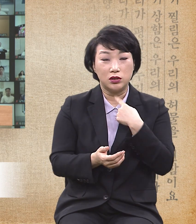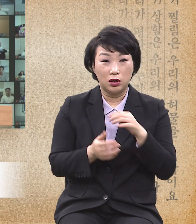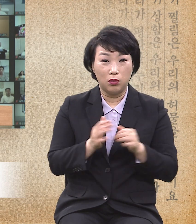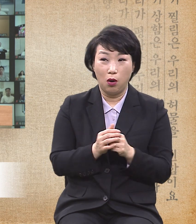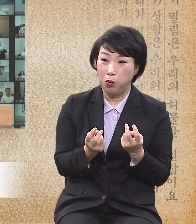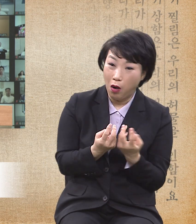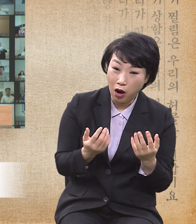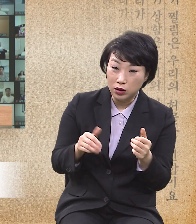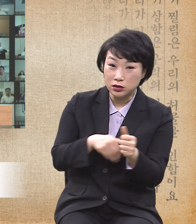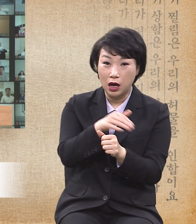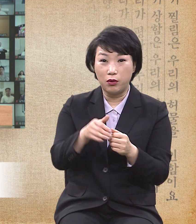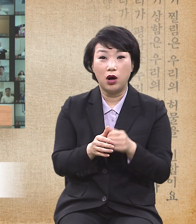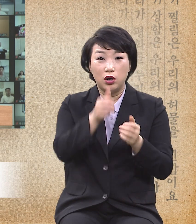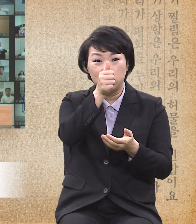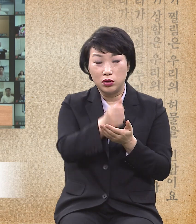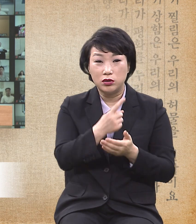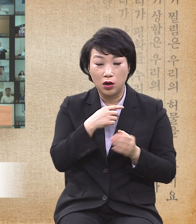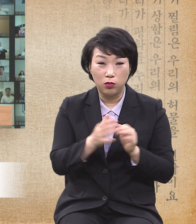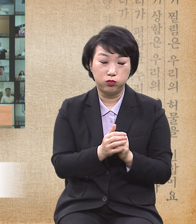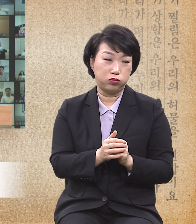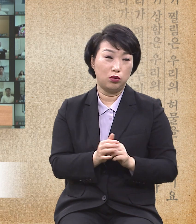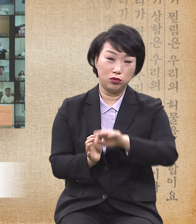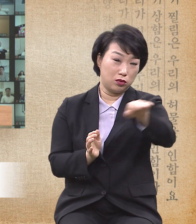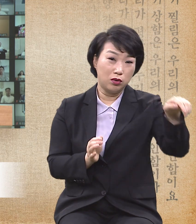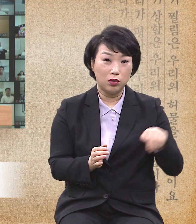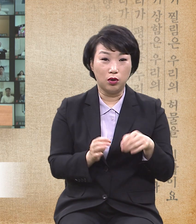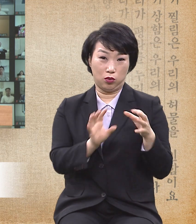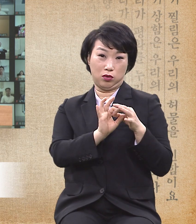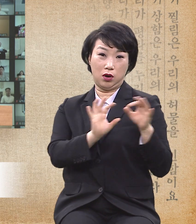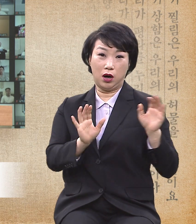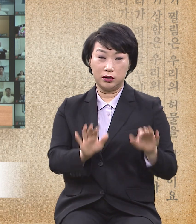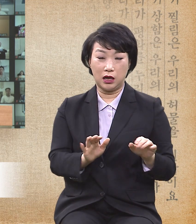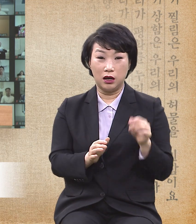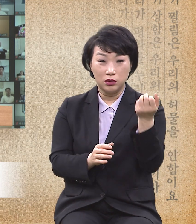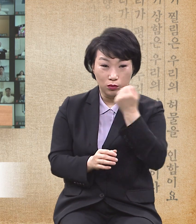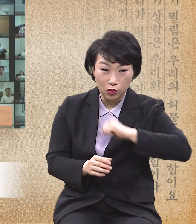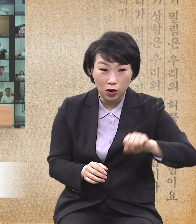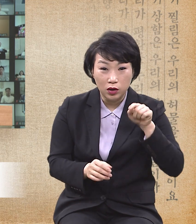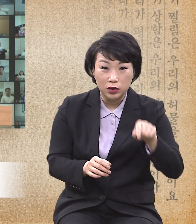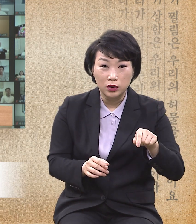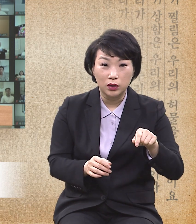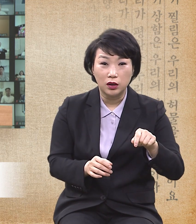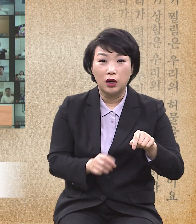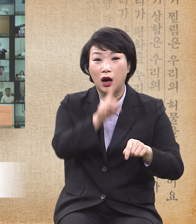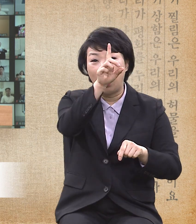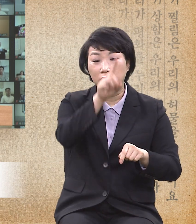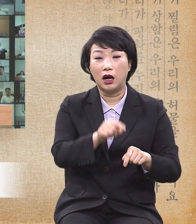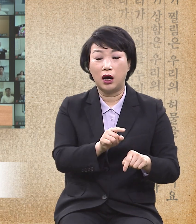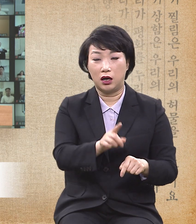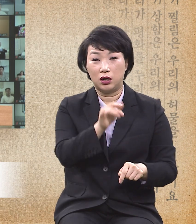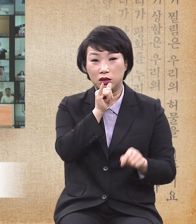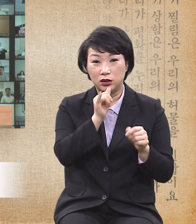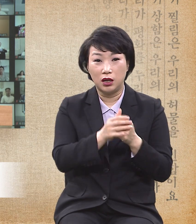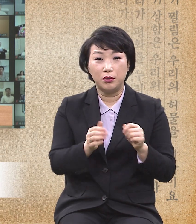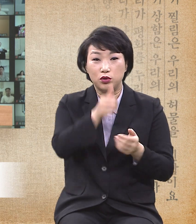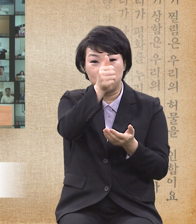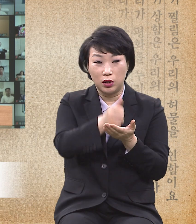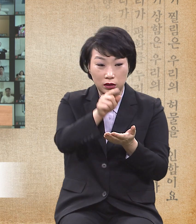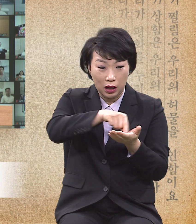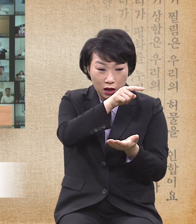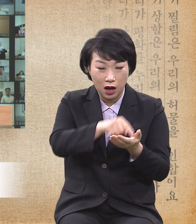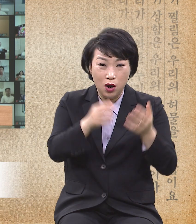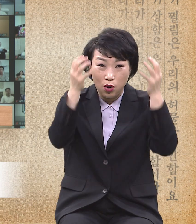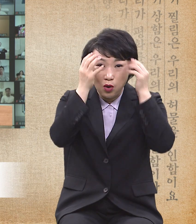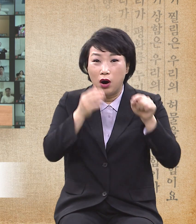수 없는 상승했던 상관없이 불순종이라는 이 하나가 죄값으로